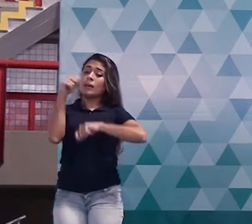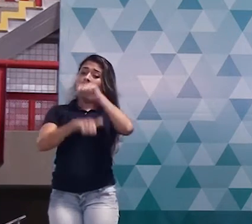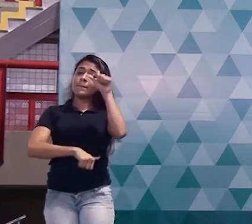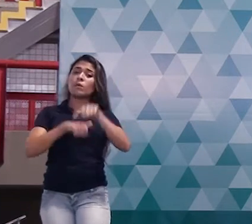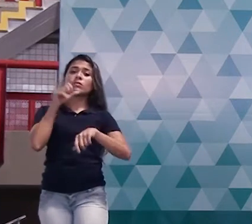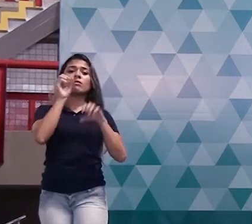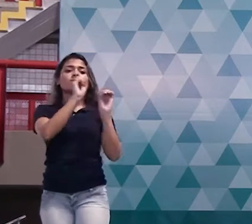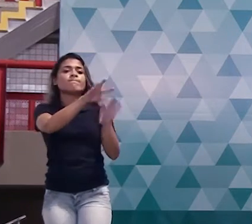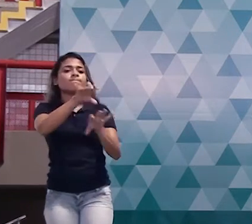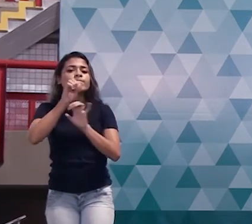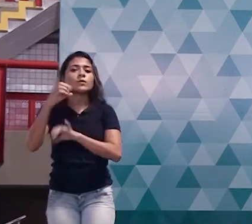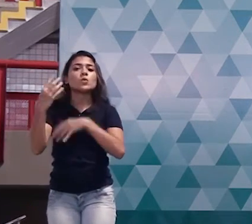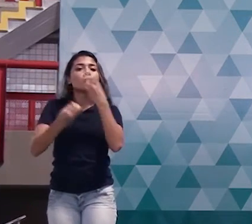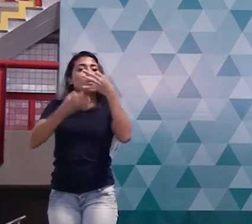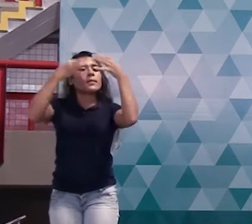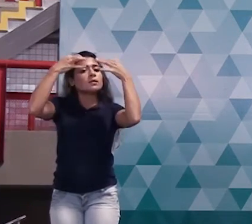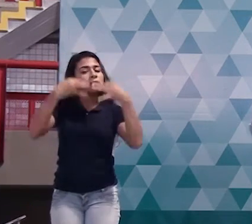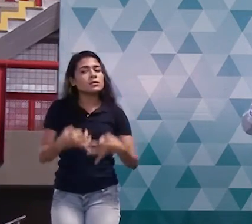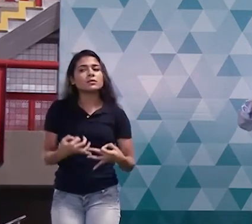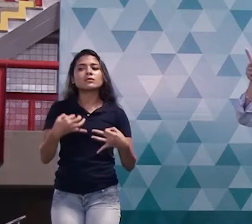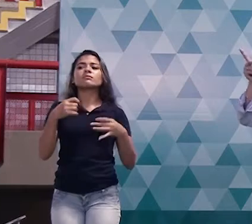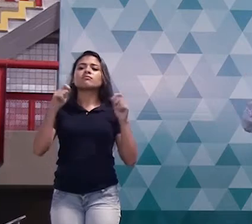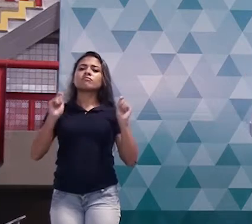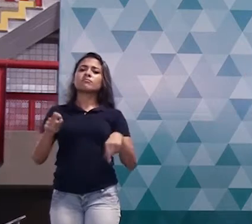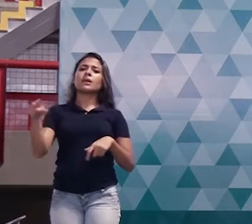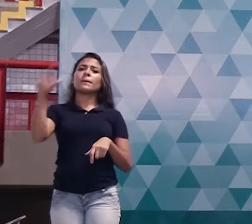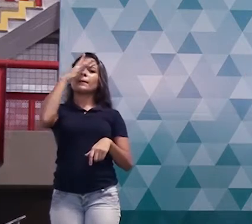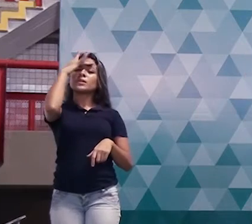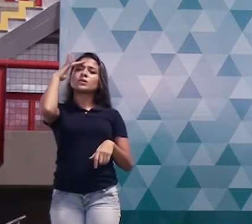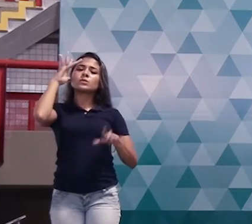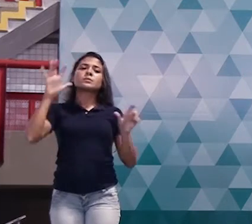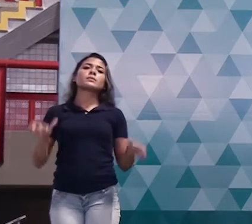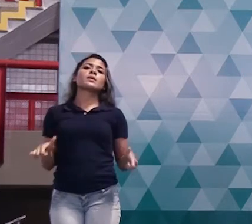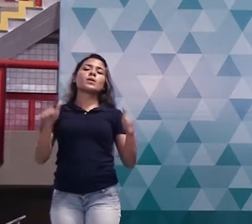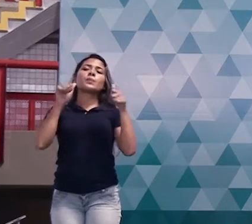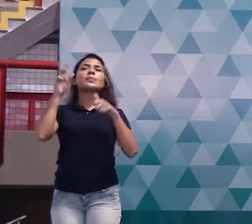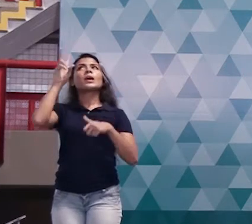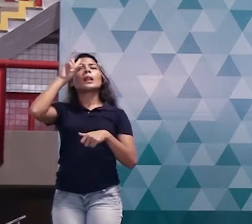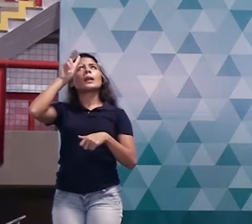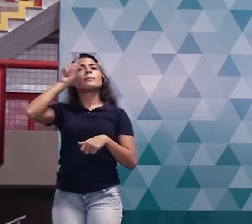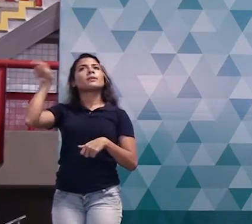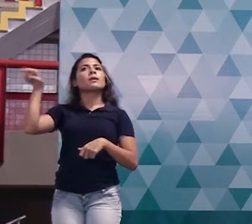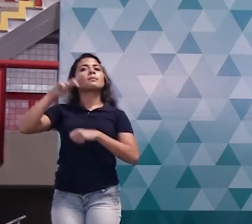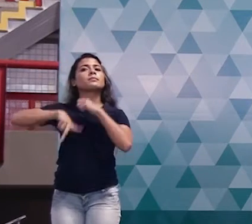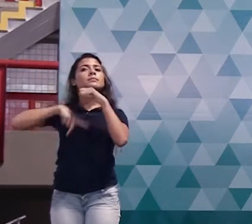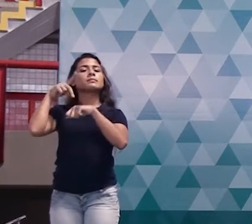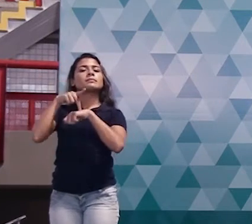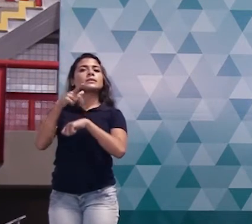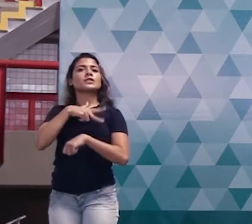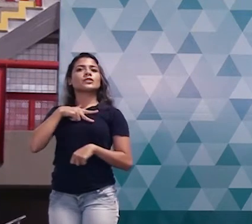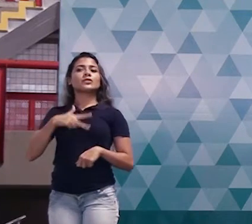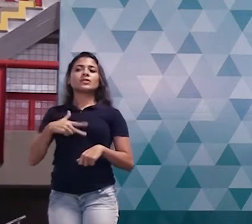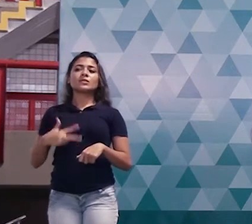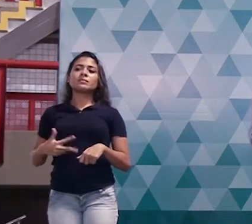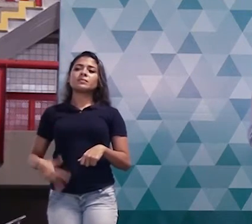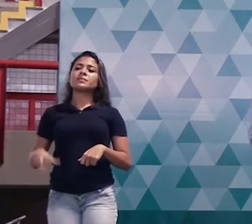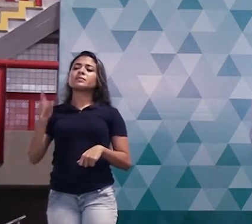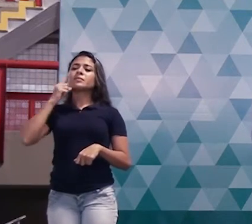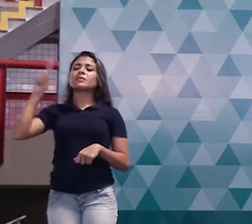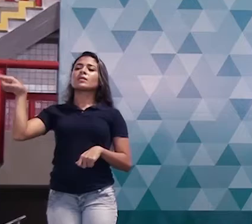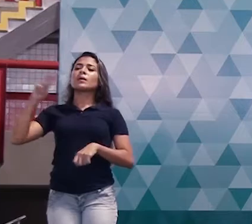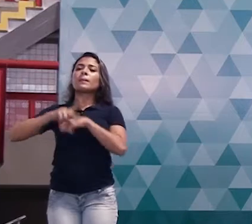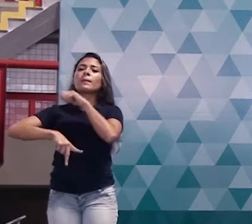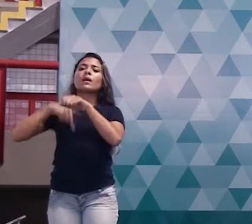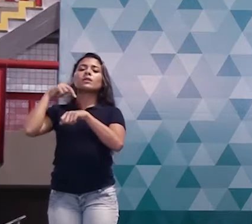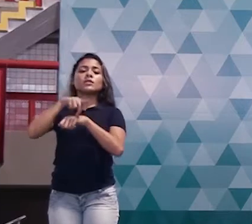gente tem chance. Eu estava vendo uma reportagem que teve na Dinamarca. Vocês devem ter visto por que a Dinamarca é o país que tem